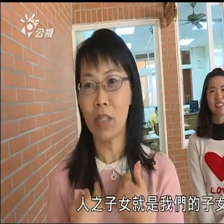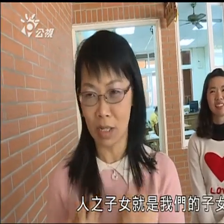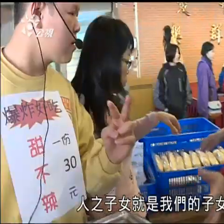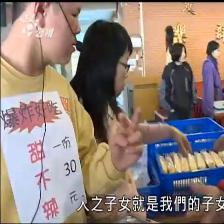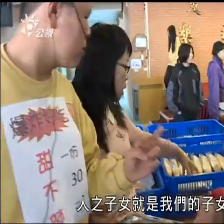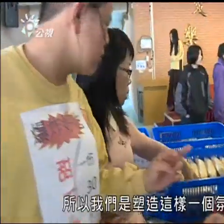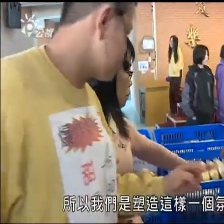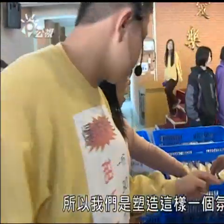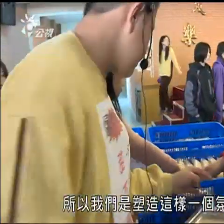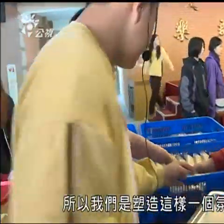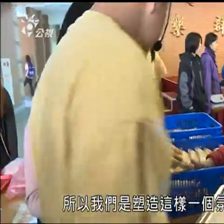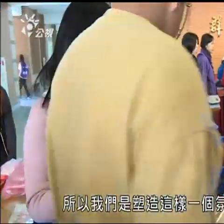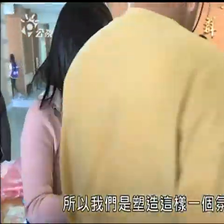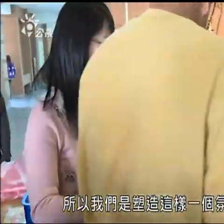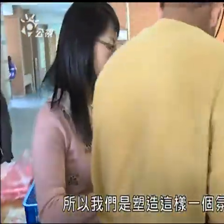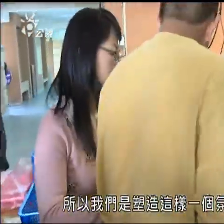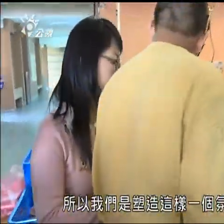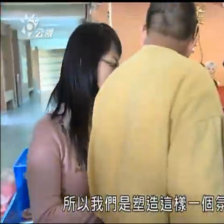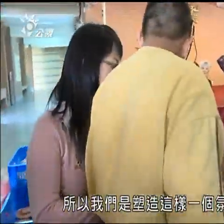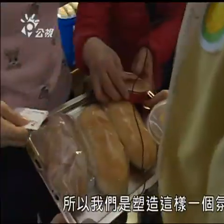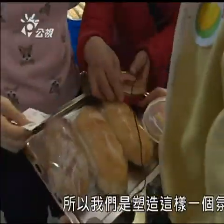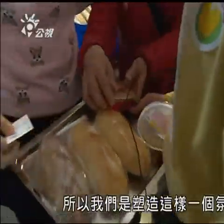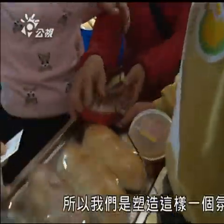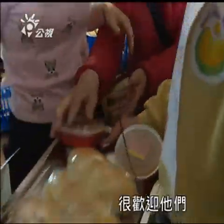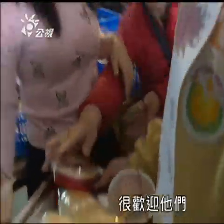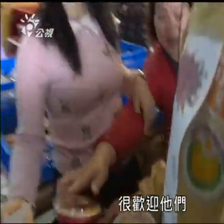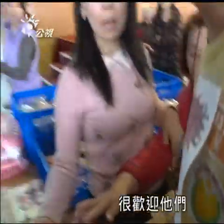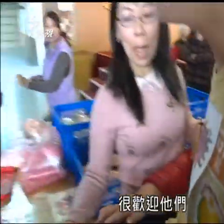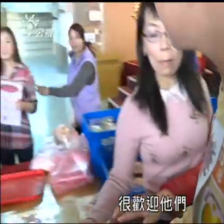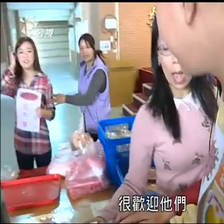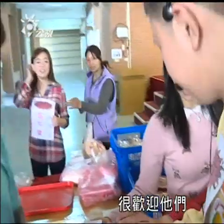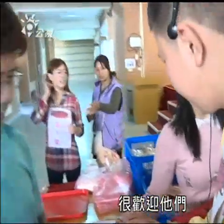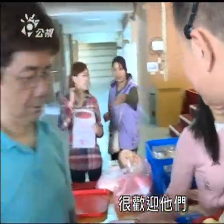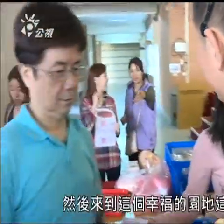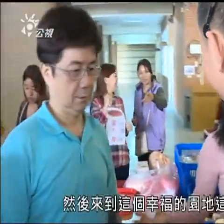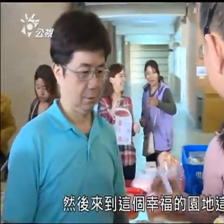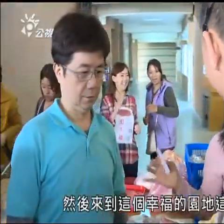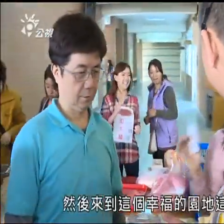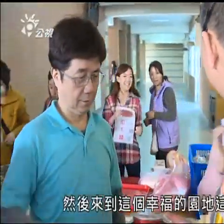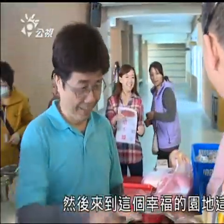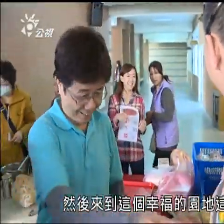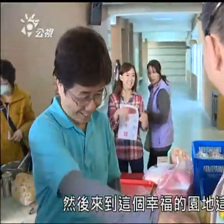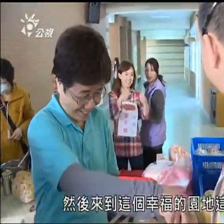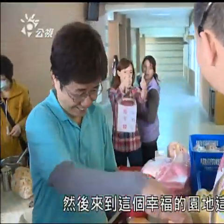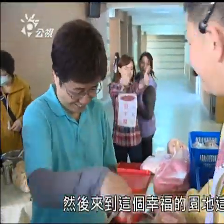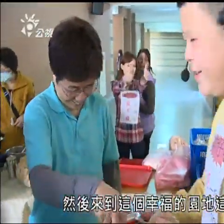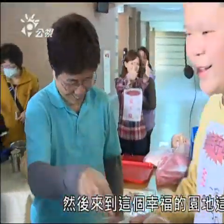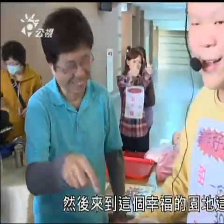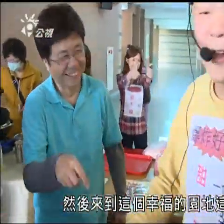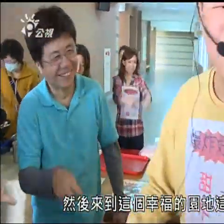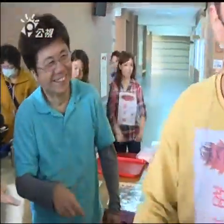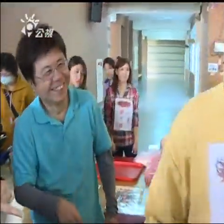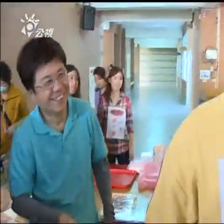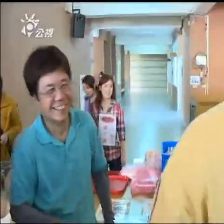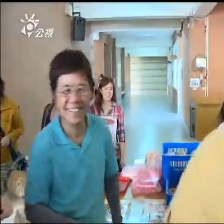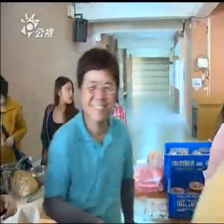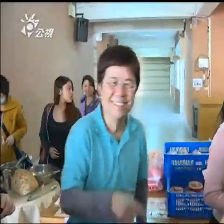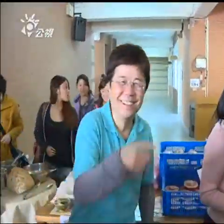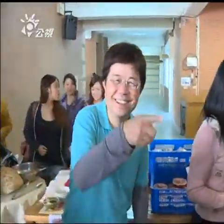子女，所以我们是塑造这样一个氛围，很欢迎他们，然后来到这个幸福的园区。 哎呀，嘿，